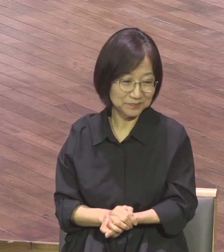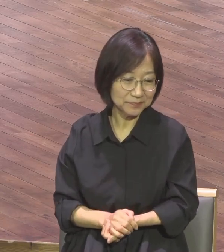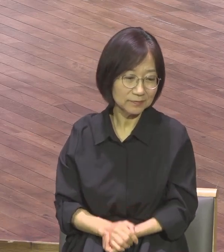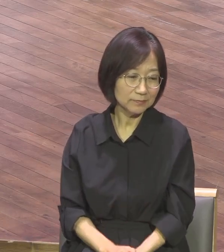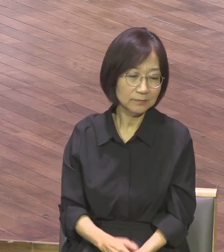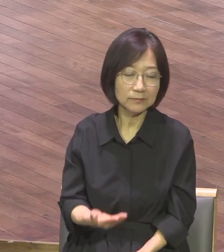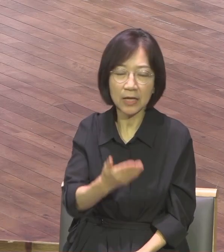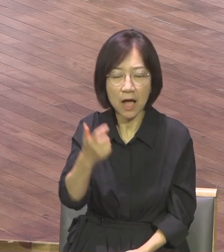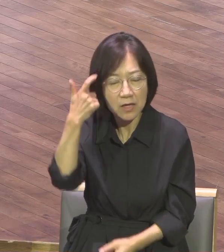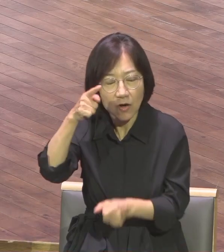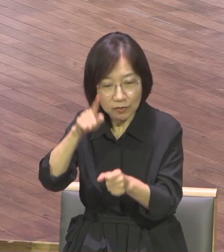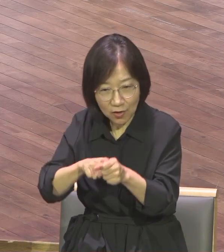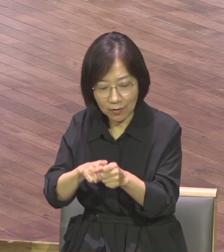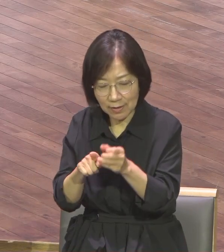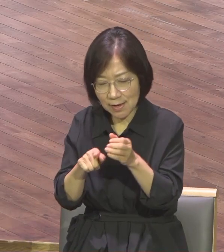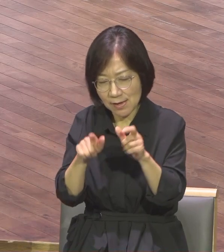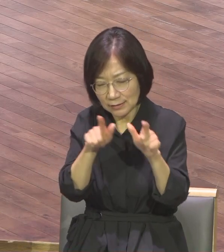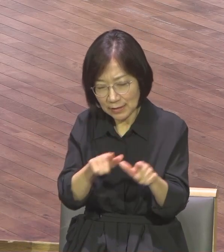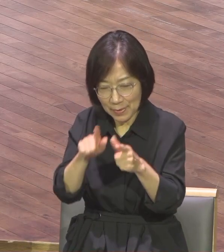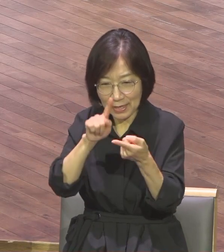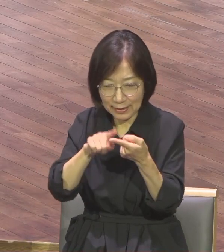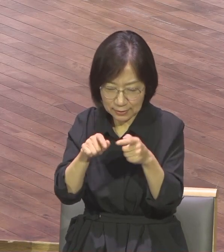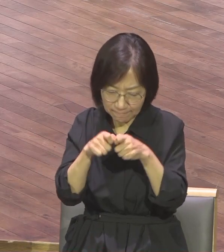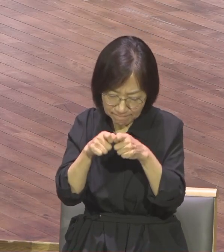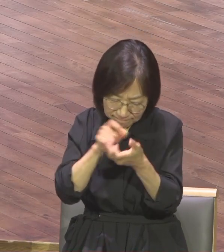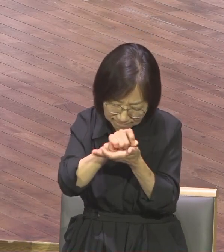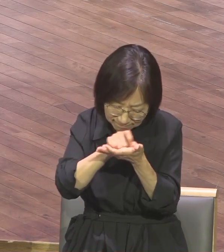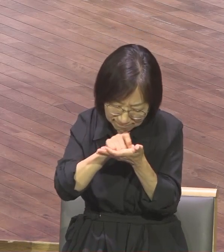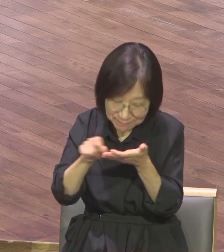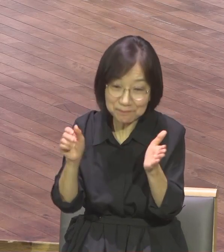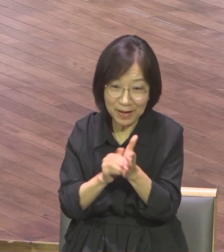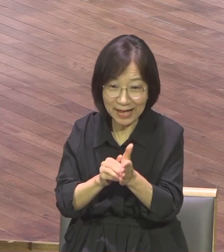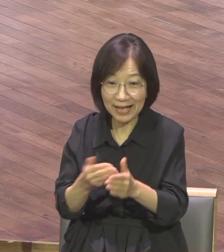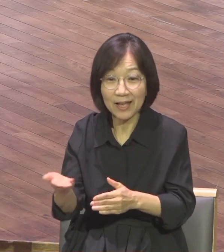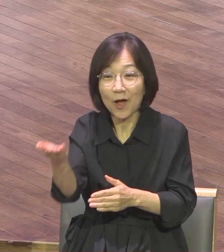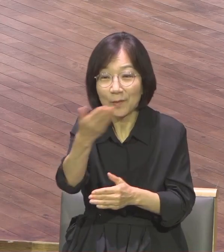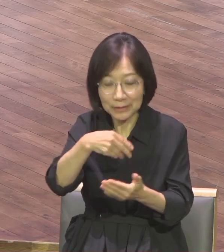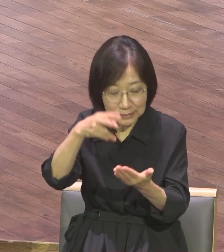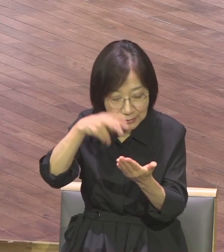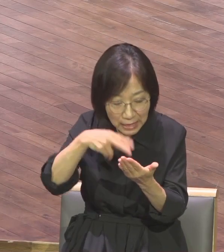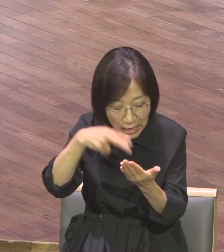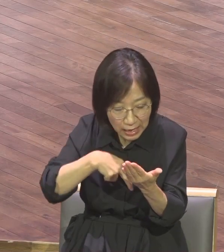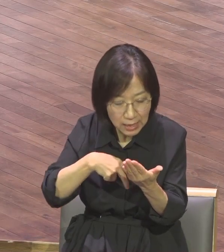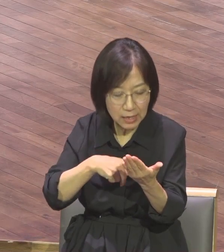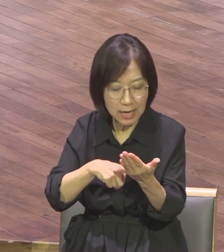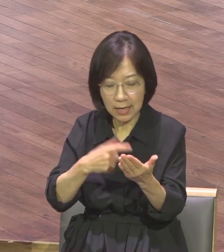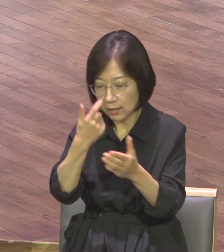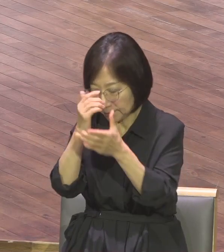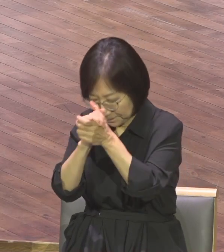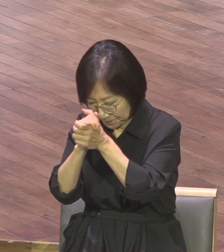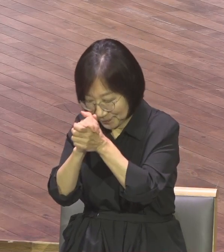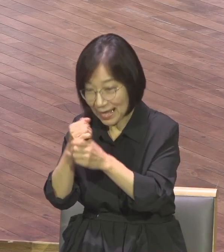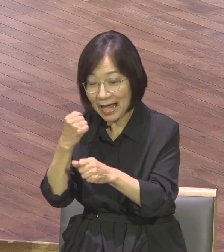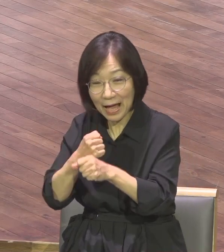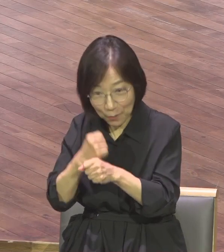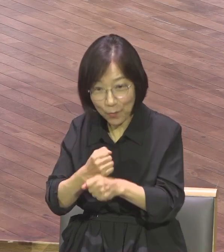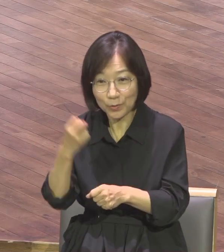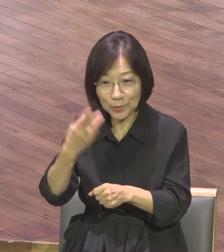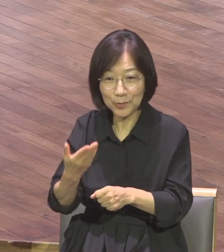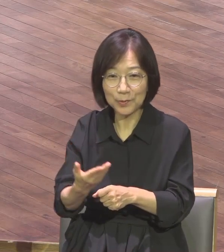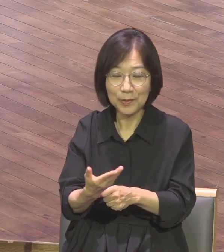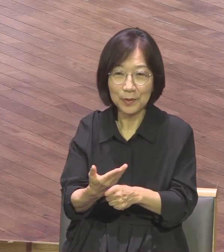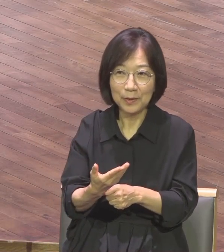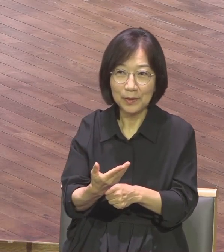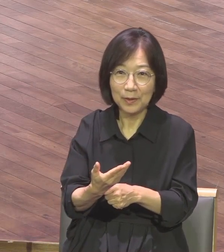대해서 구체적으로 그렇게 기록이 되어 있습니다. 여러분 다시 한번 말씀을 묵상해 보시고 여러분에게